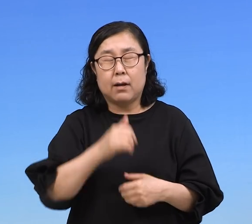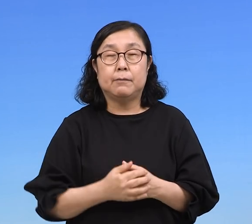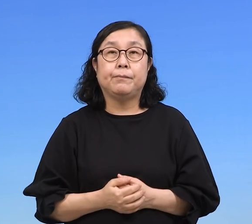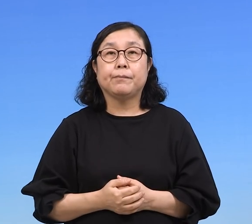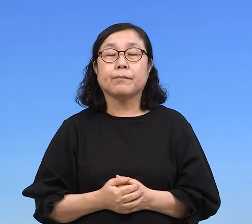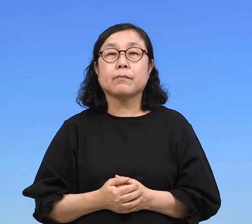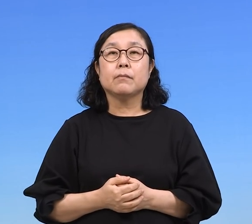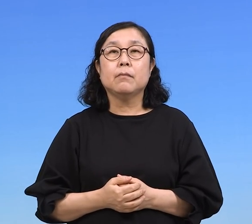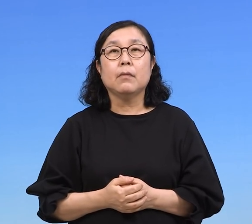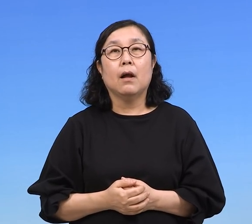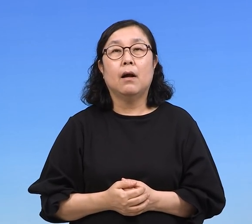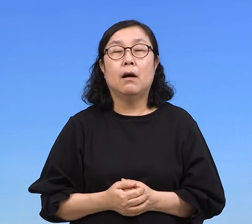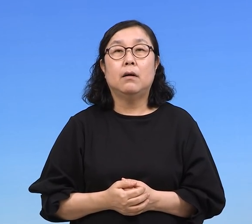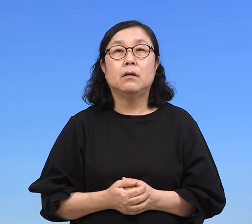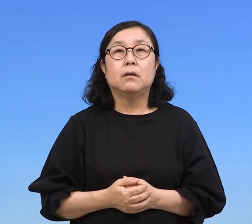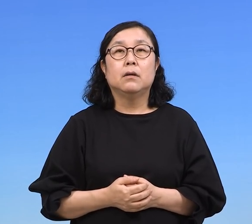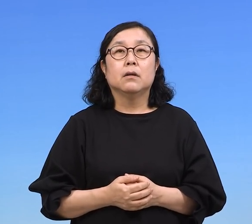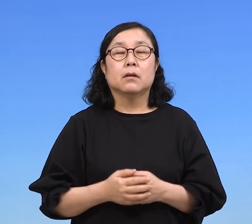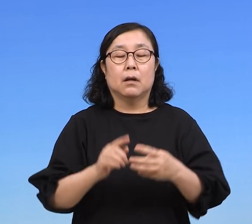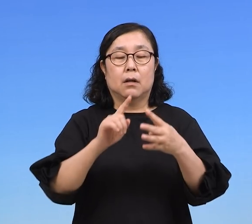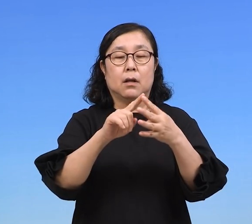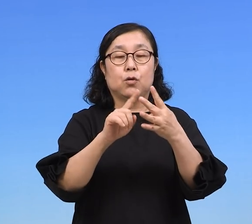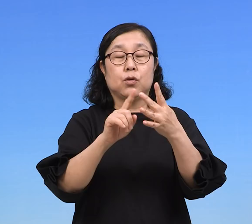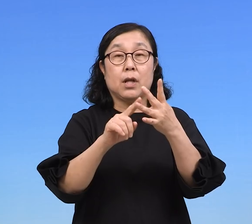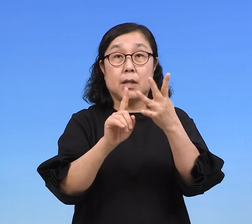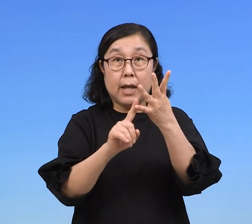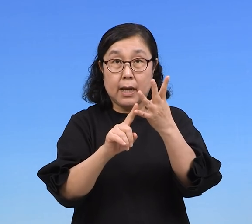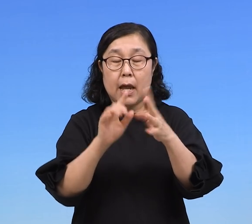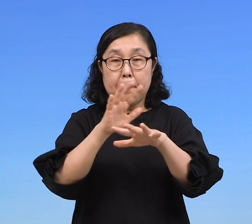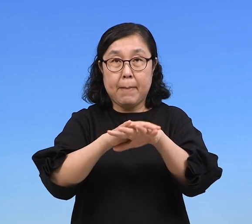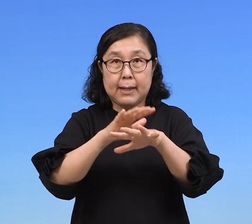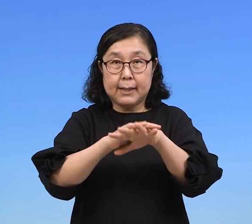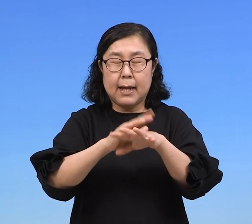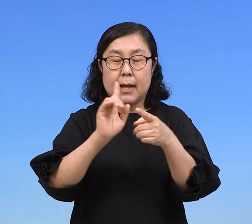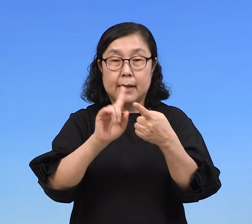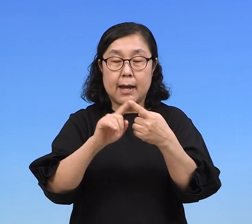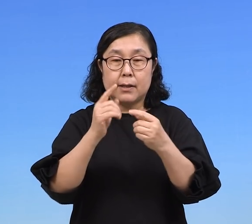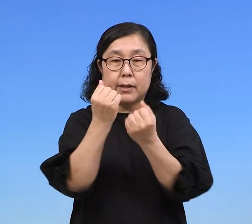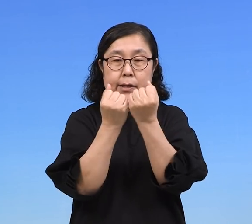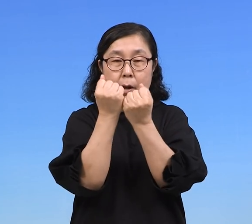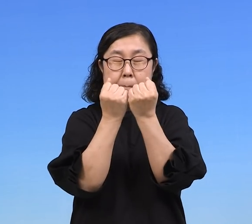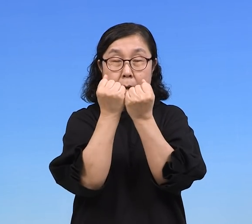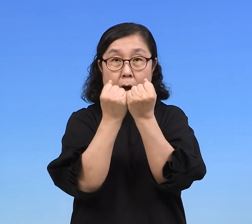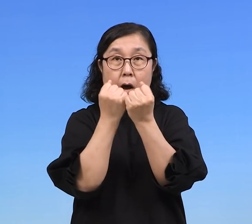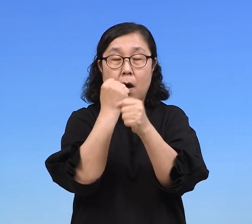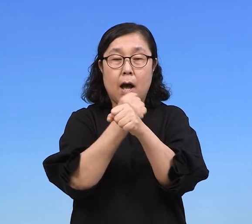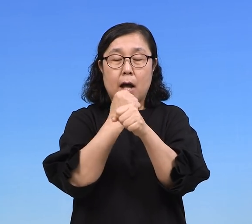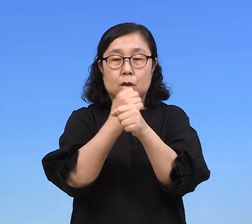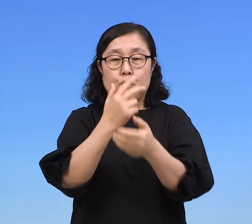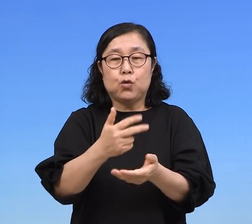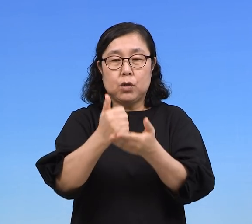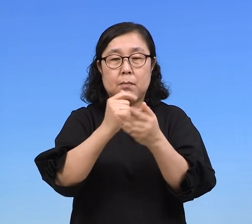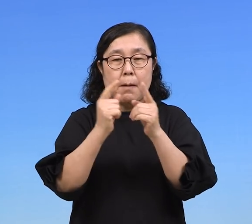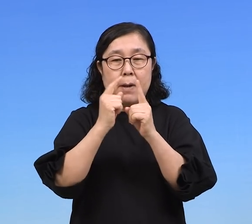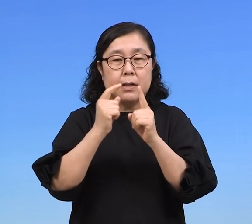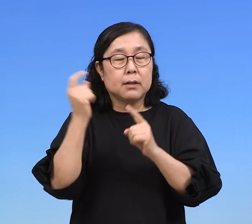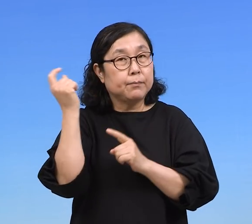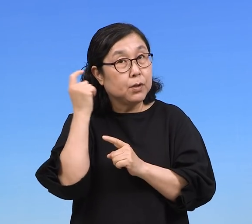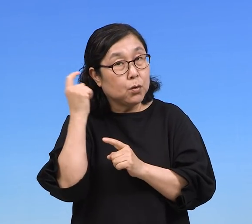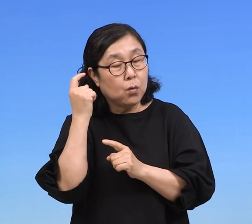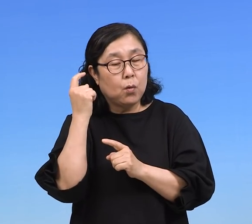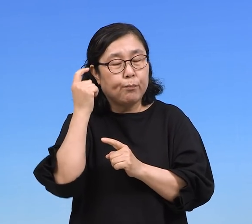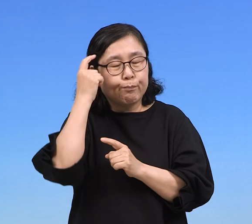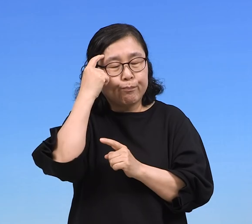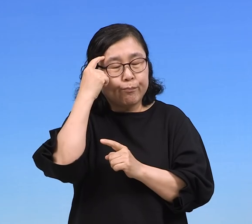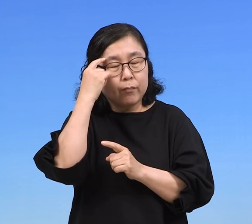포인트인데요. 저는 이제 이 네 종류의 밭을 쭉 설명하는 그 주님의 말씀을 보면서 무슨